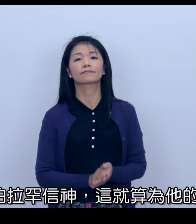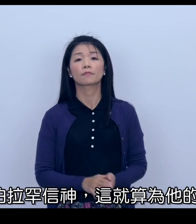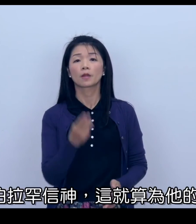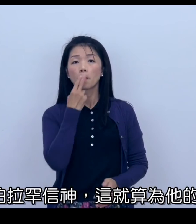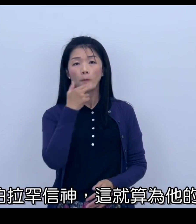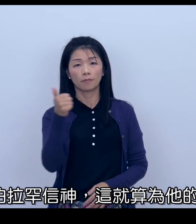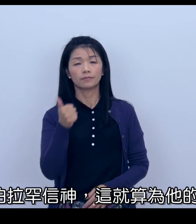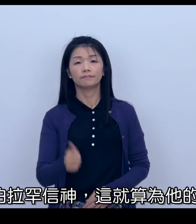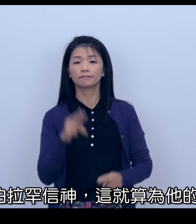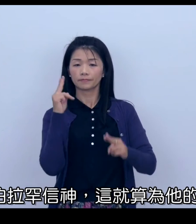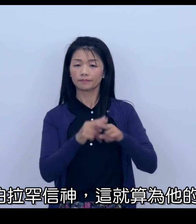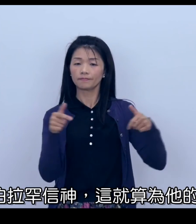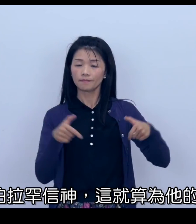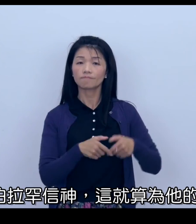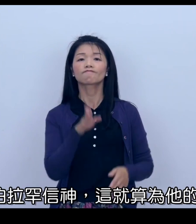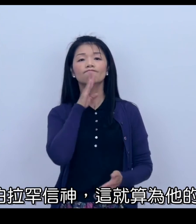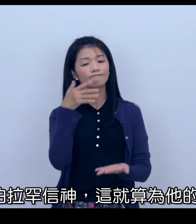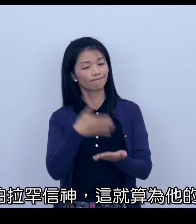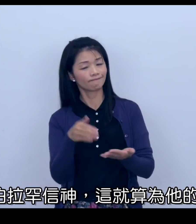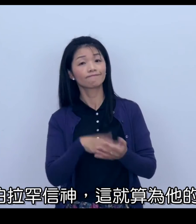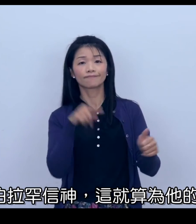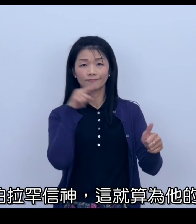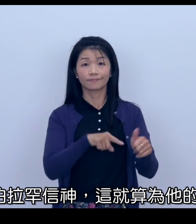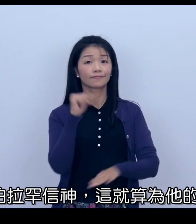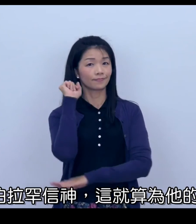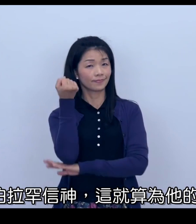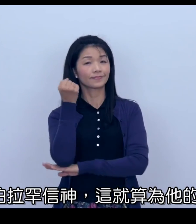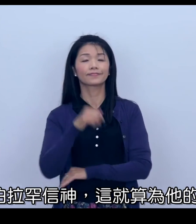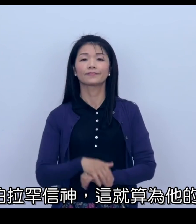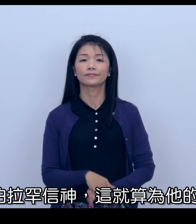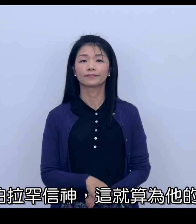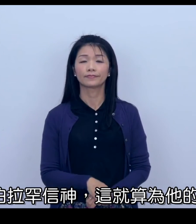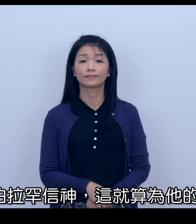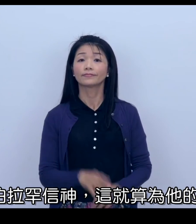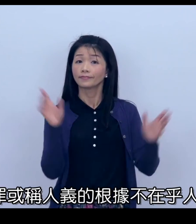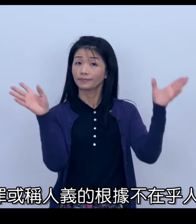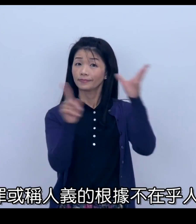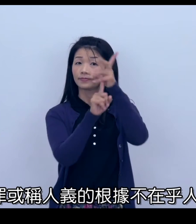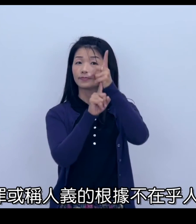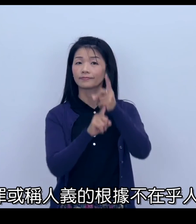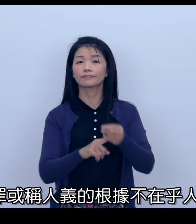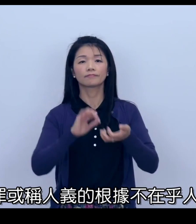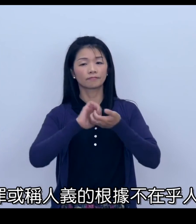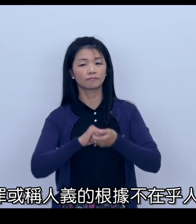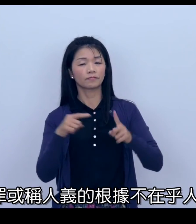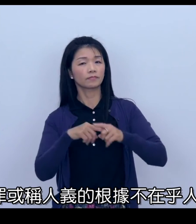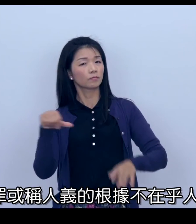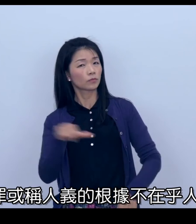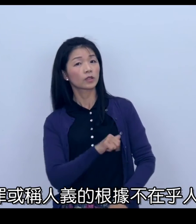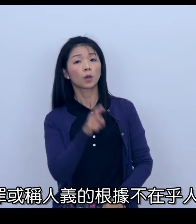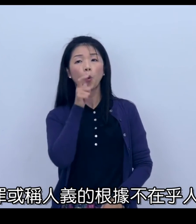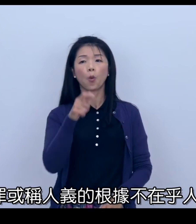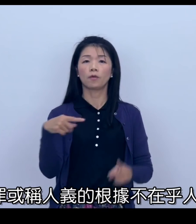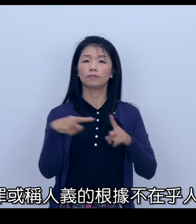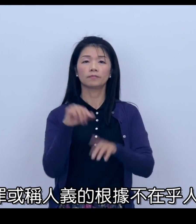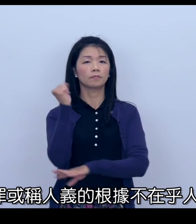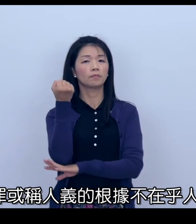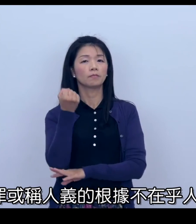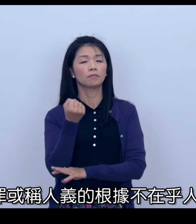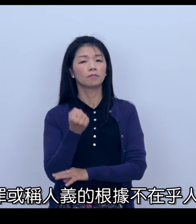拉罕信神，就算为他的义。上帝定人罪或称人义的根据，